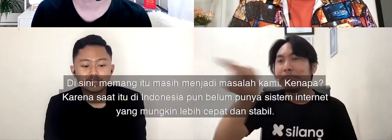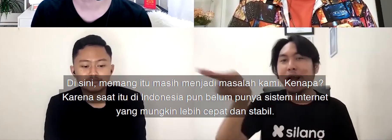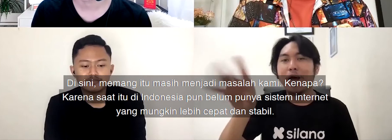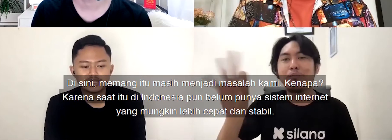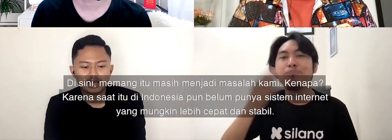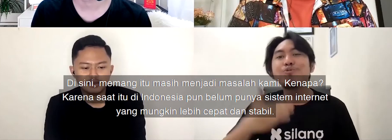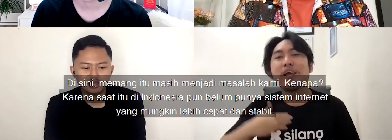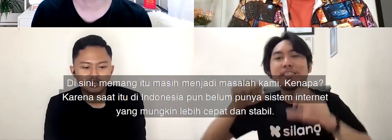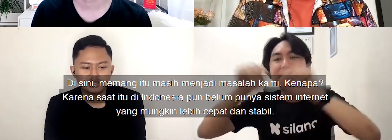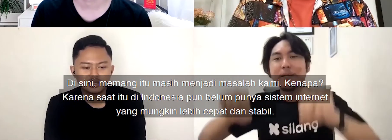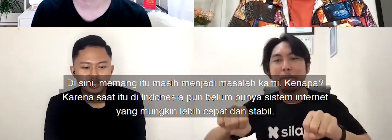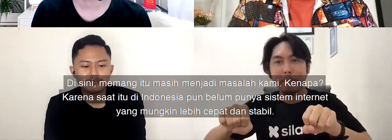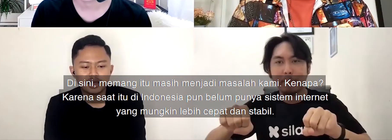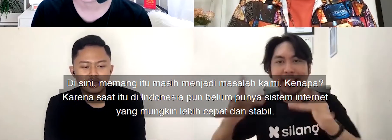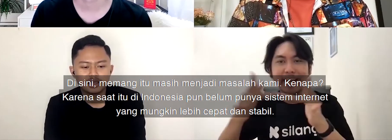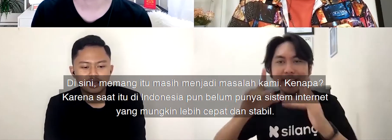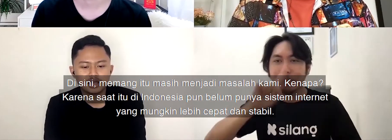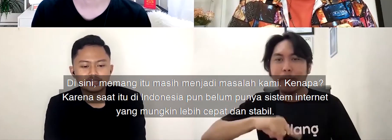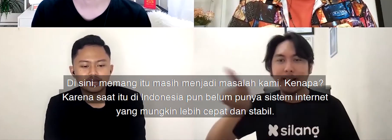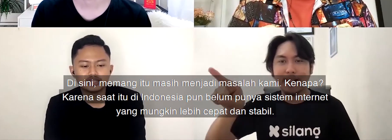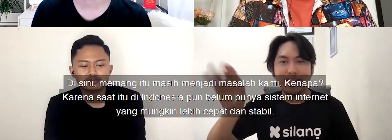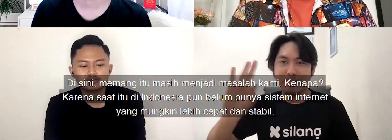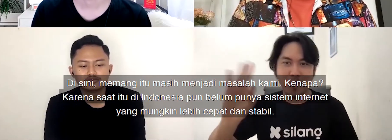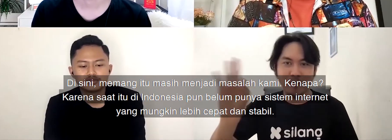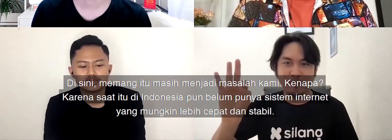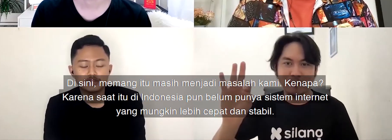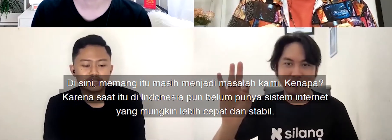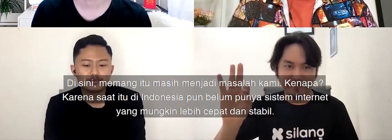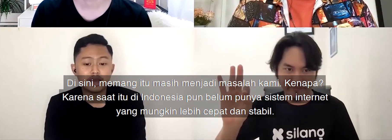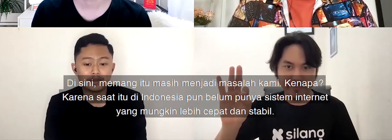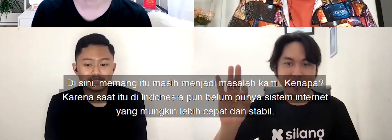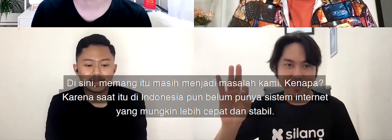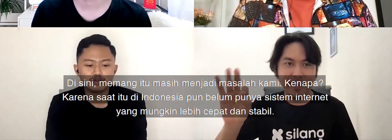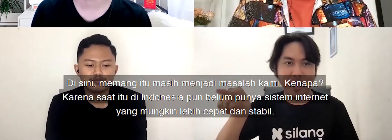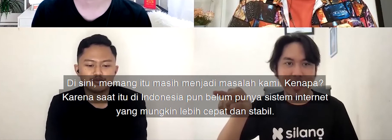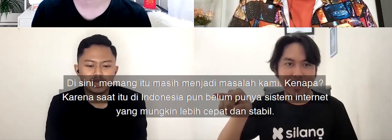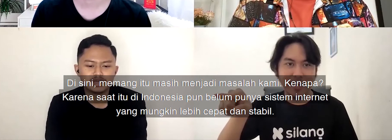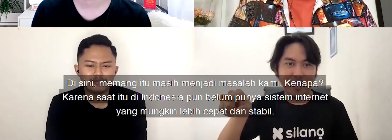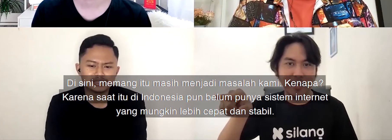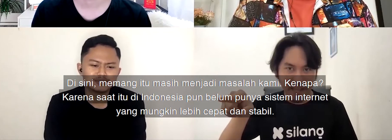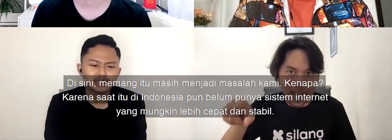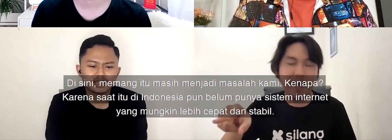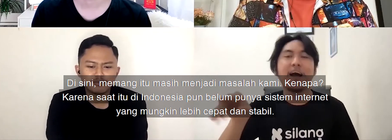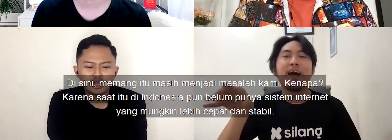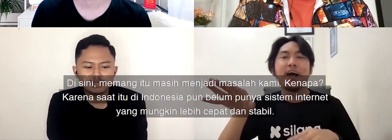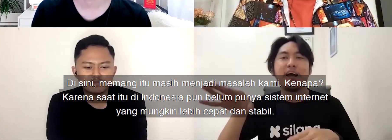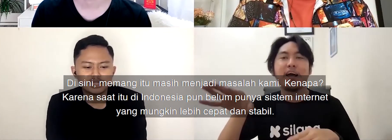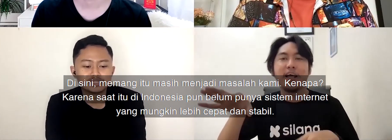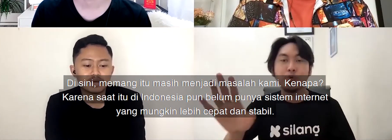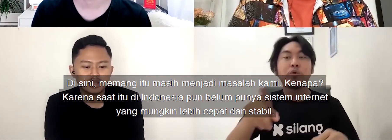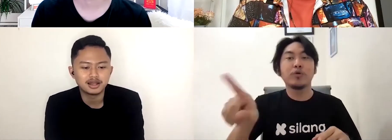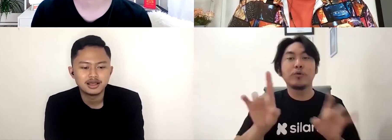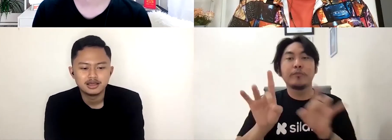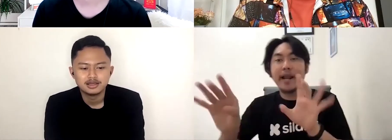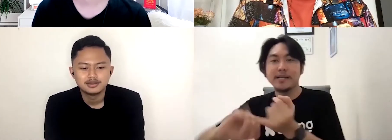menjadi masalah kami Kenapa Anda saat itu Indonesia sekarang belum punya HP sementara nyamuk lebih